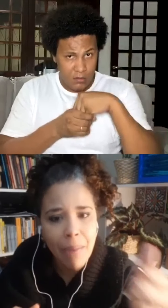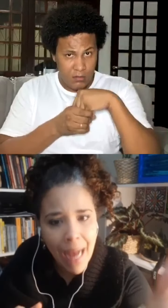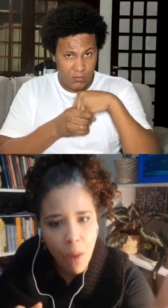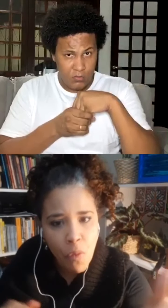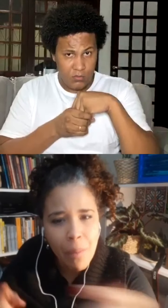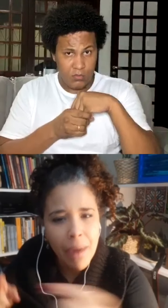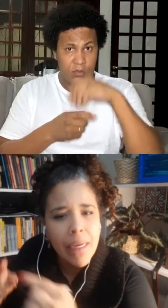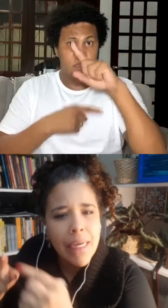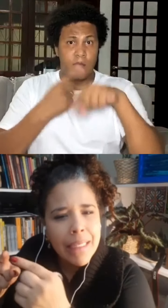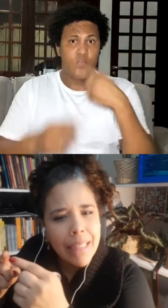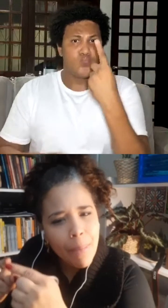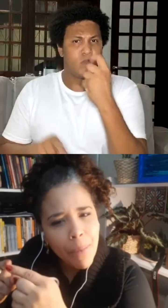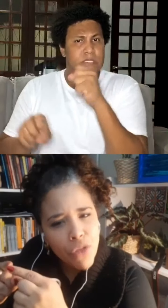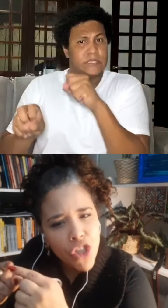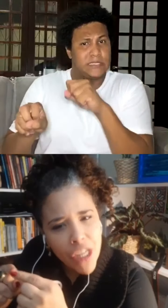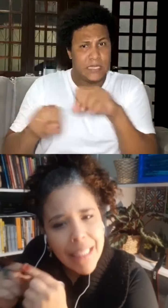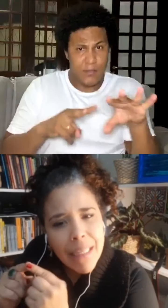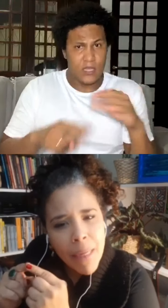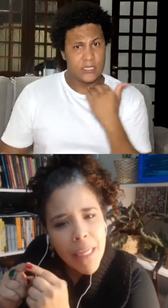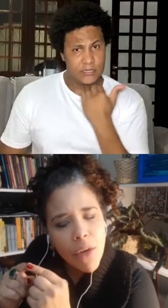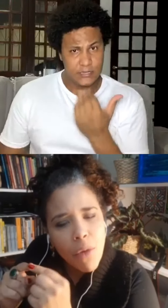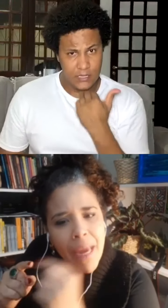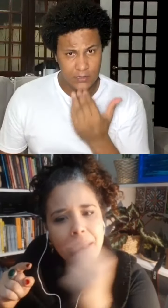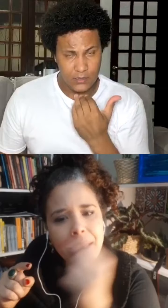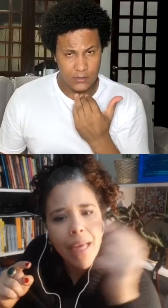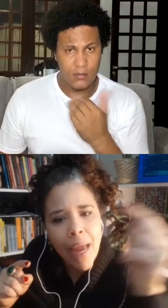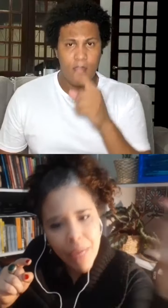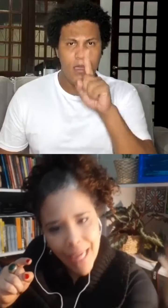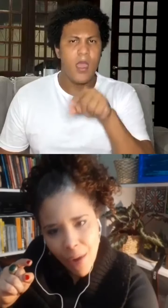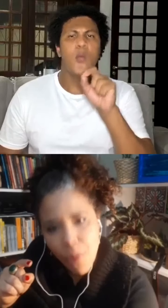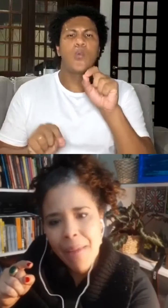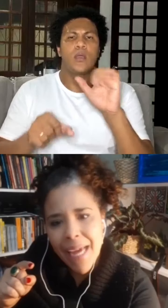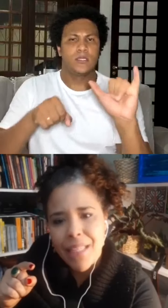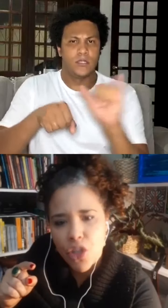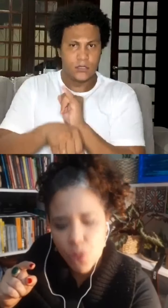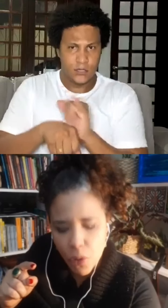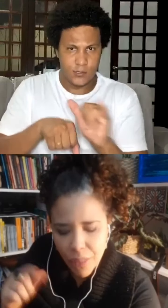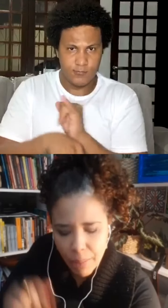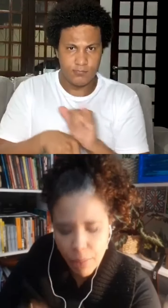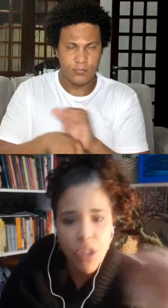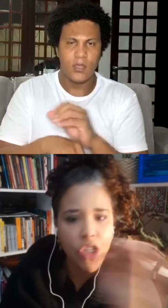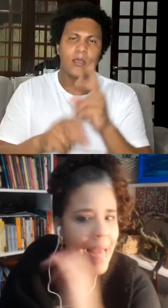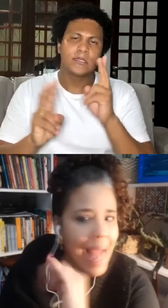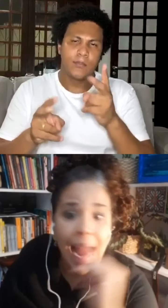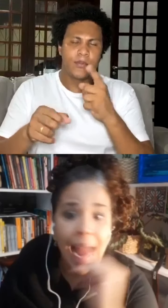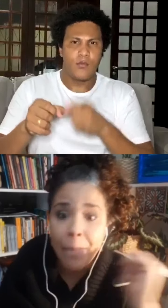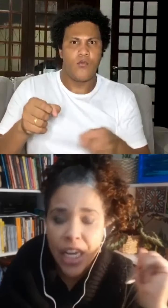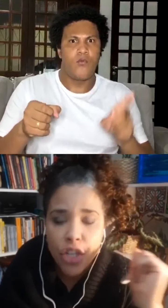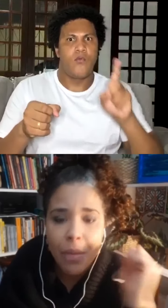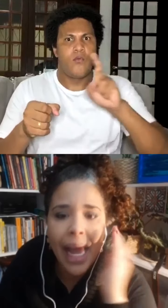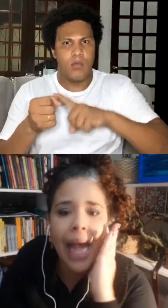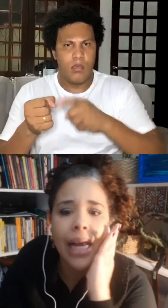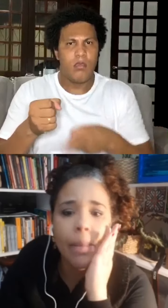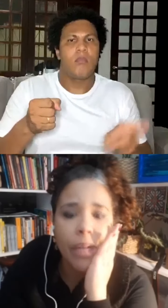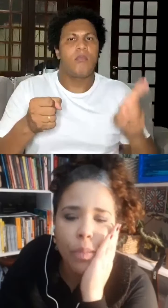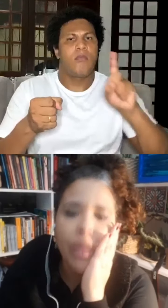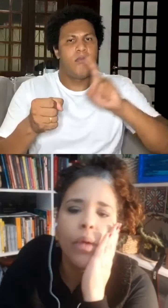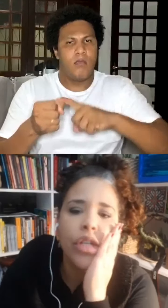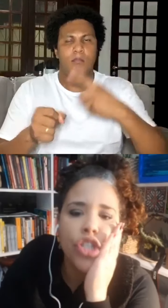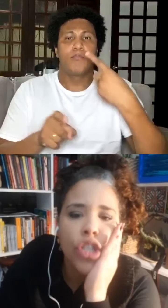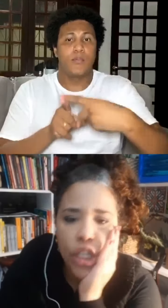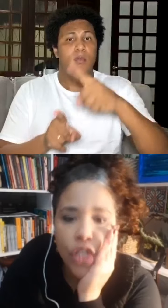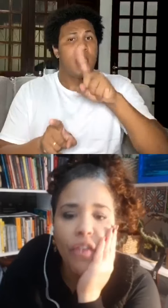parar uma, sempre o dia da semana que começa é o que recomeça de novo depois, é a mesma regra para as